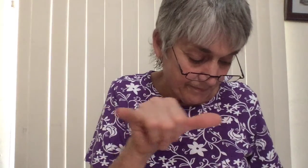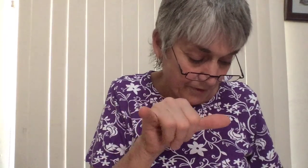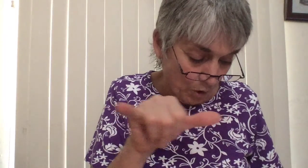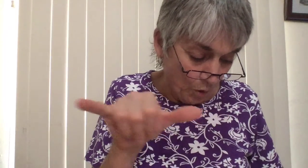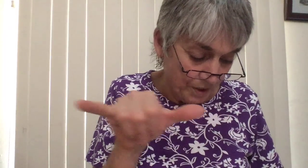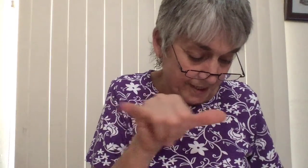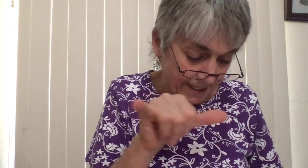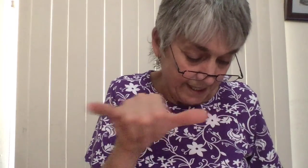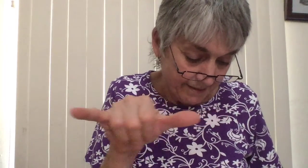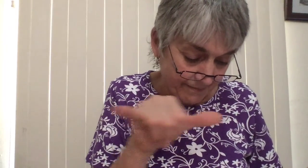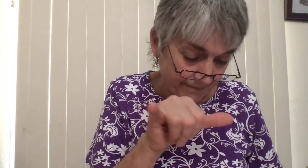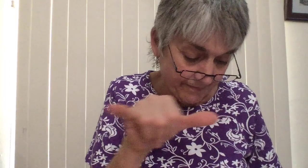aussi,